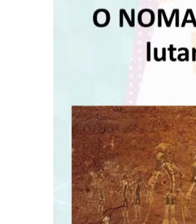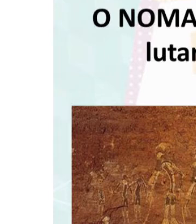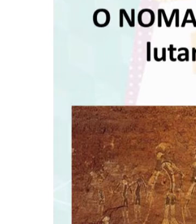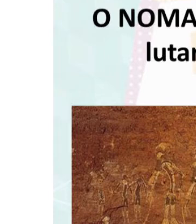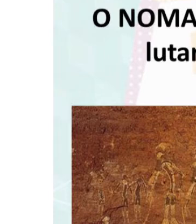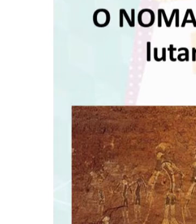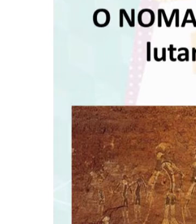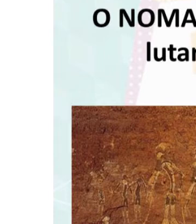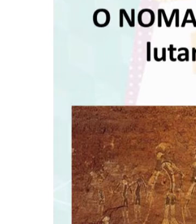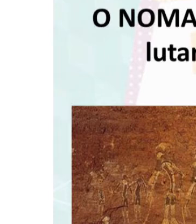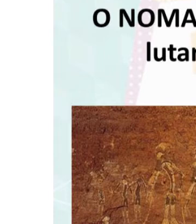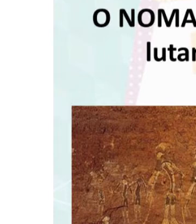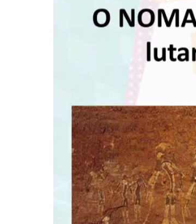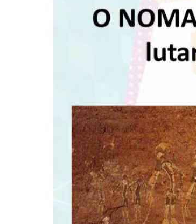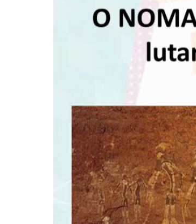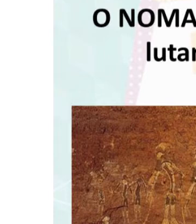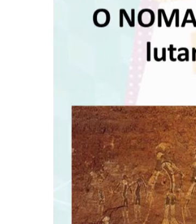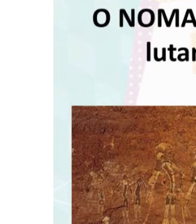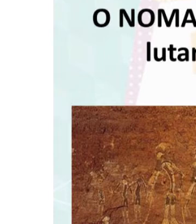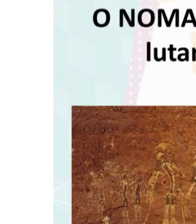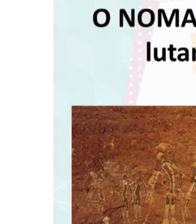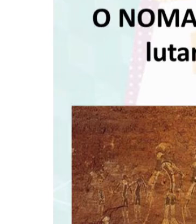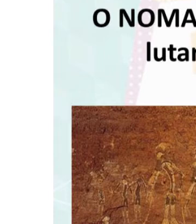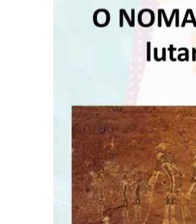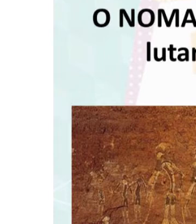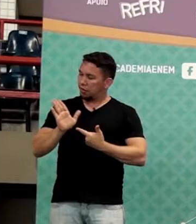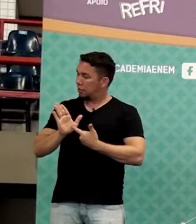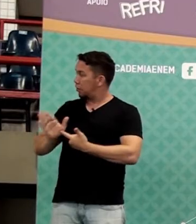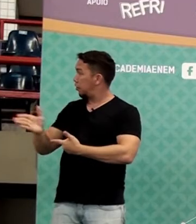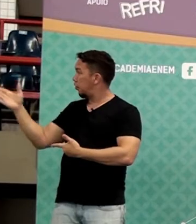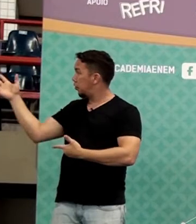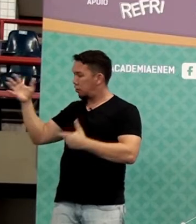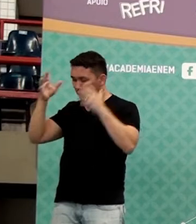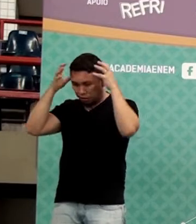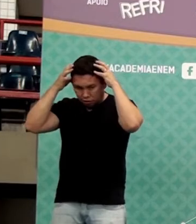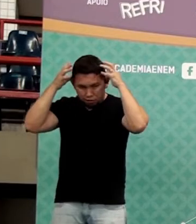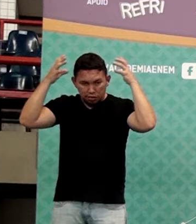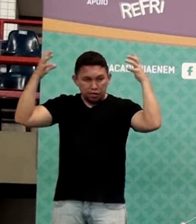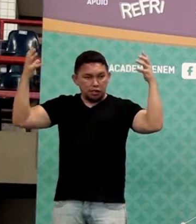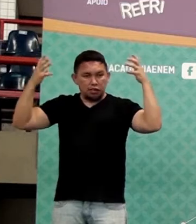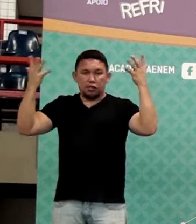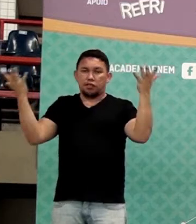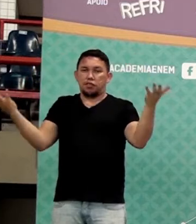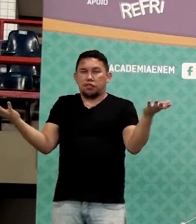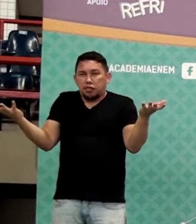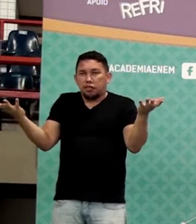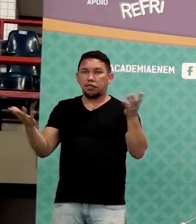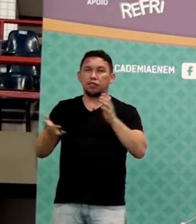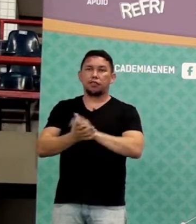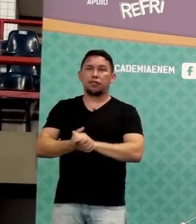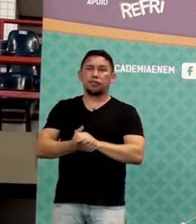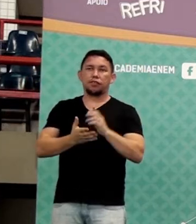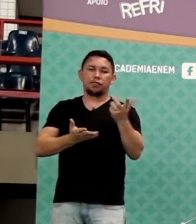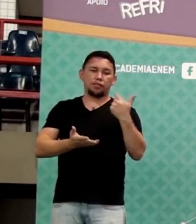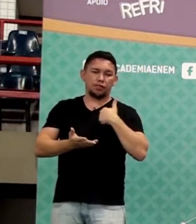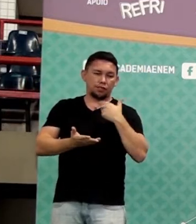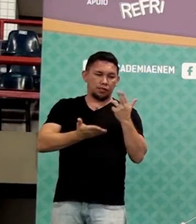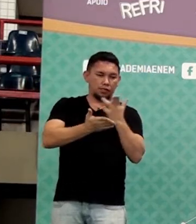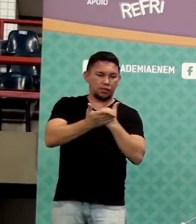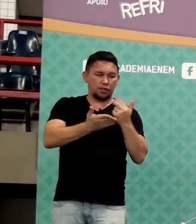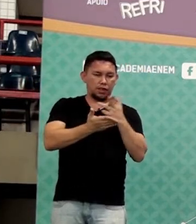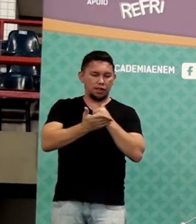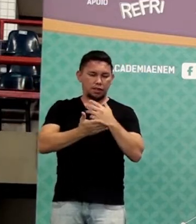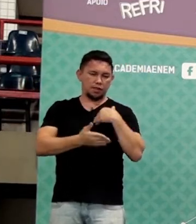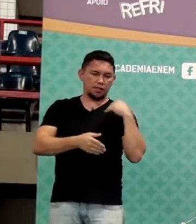aí que também não tinha salão de beleza, né? Os cabelos aí, as jubas. Professor, e esse desenhozinho do